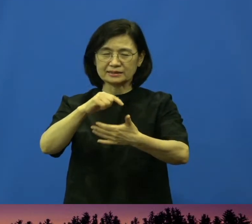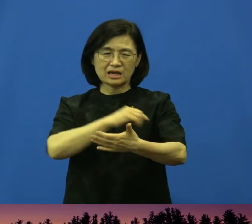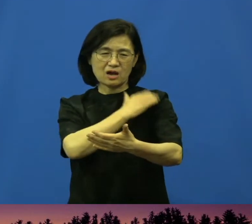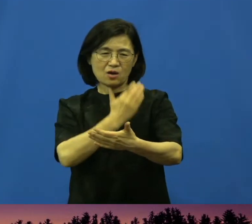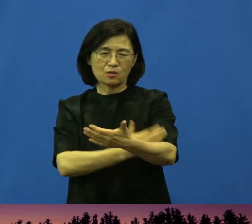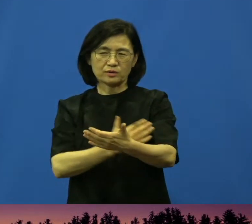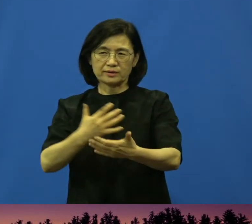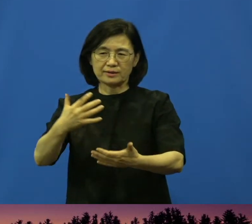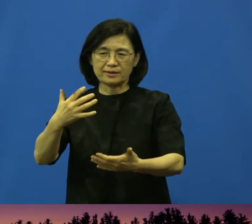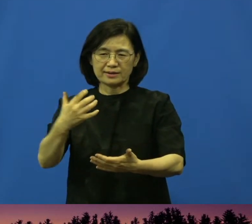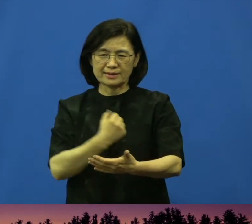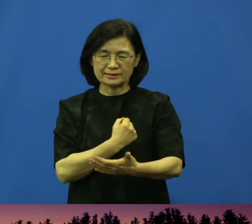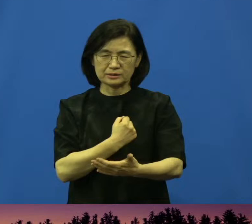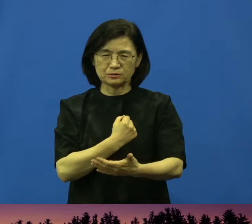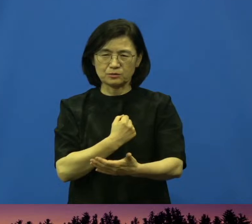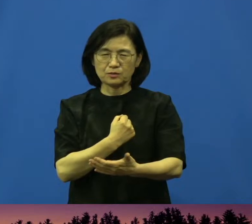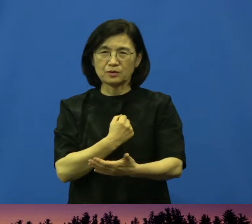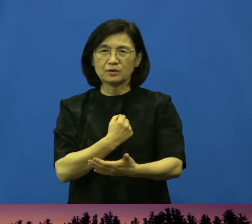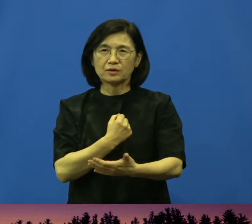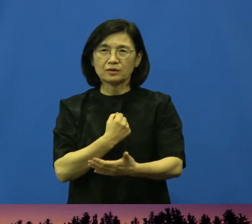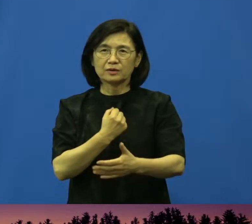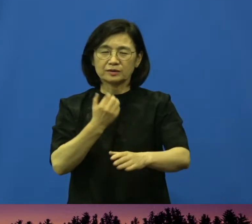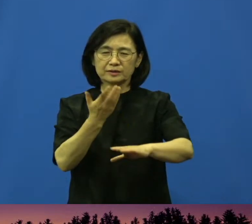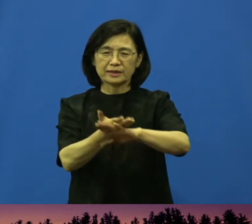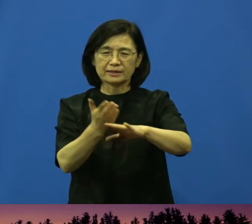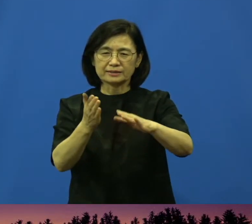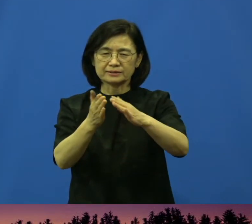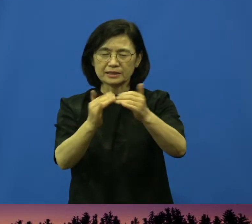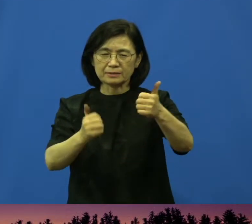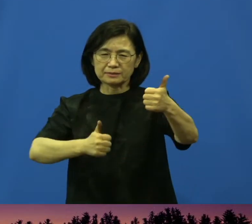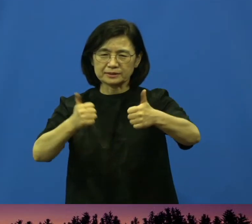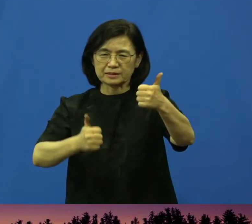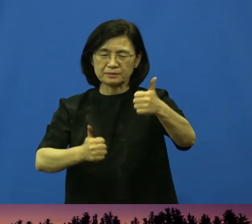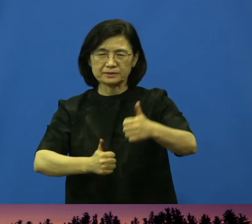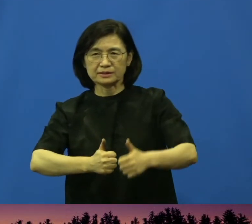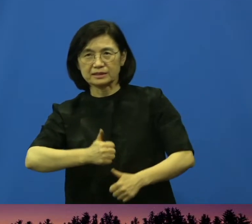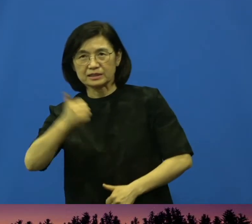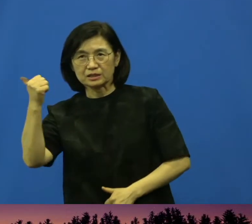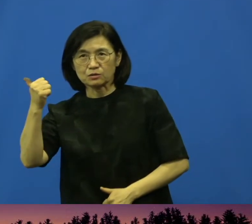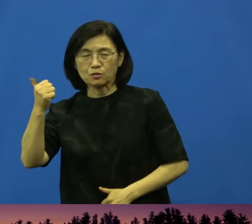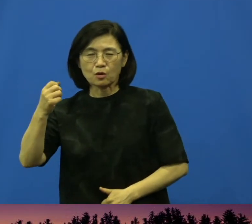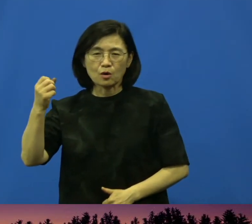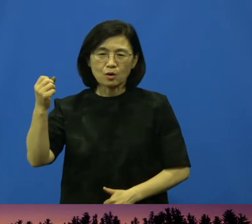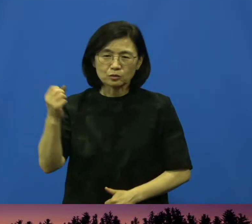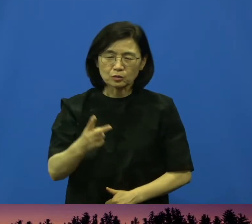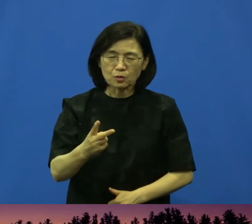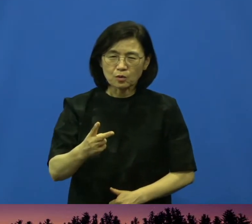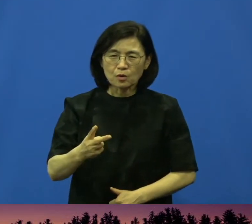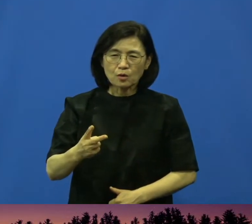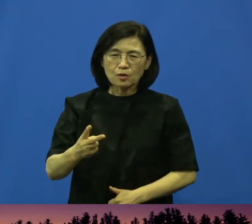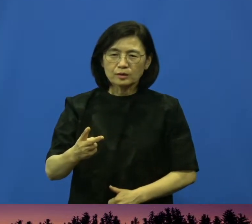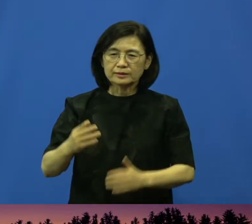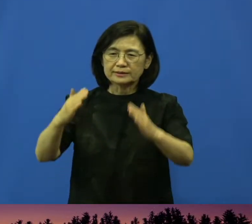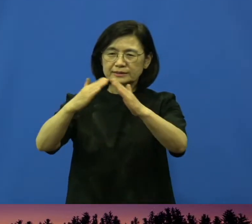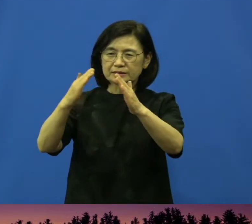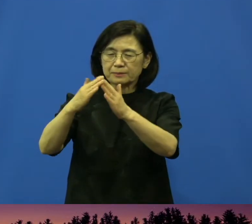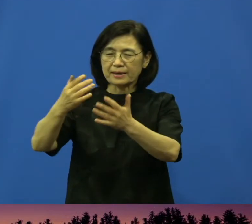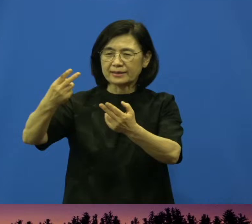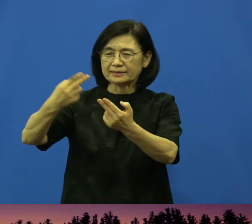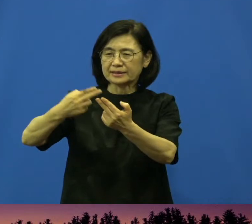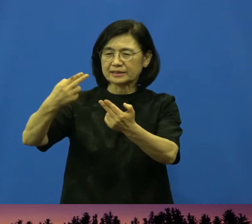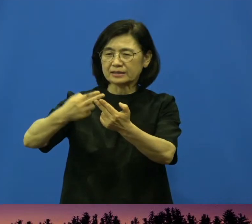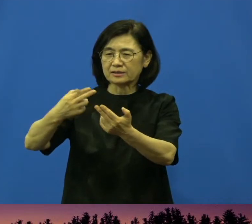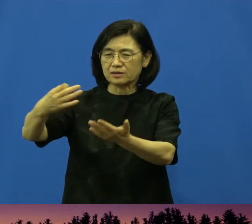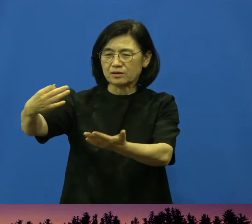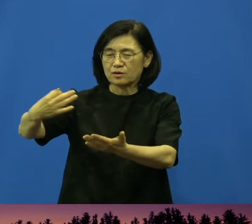다른 사람보다 훨씬 더 많은 어떤 그 유산을 물려받고 싶은 욕망. 이